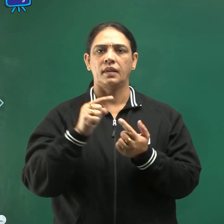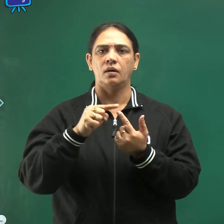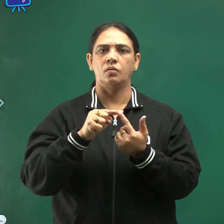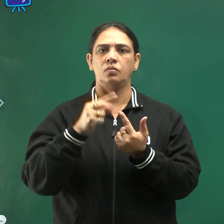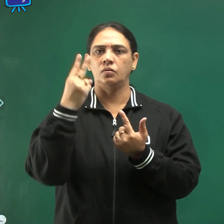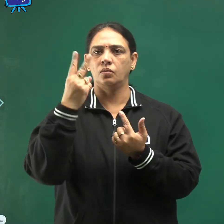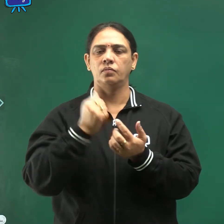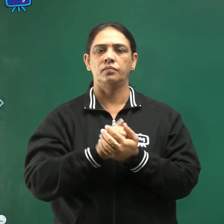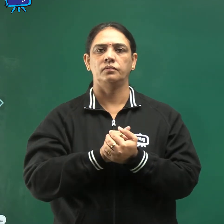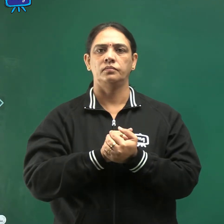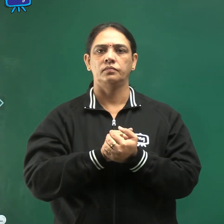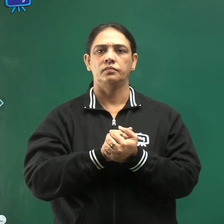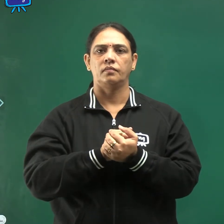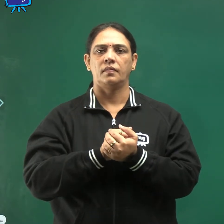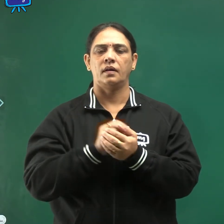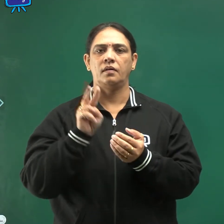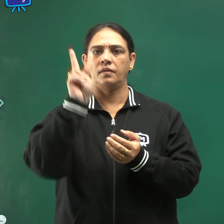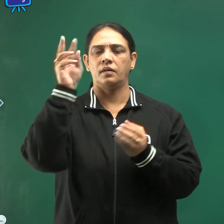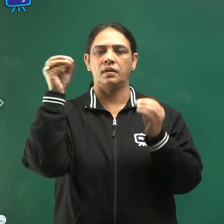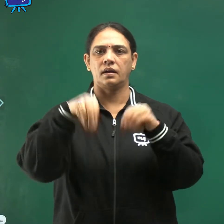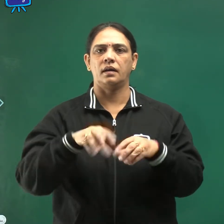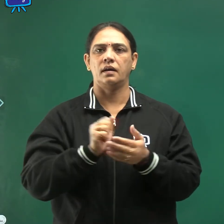1/√2 मान रखेंगे